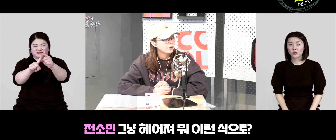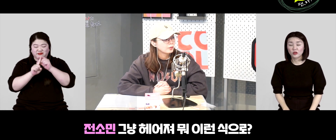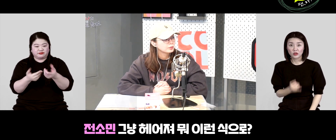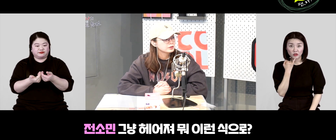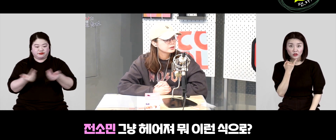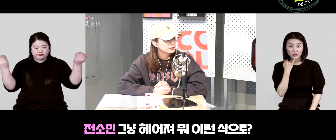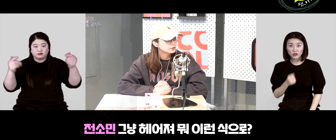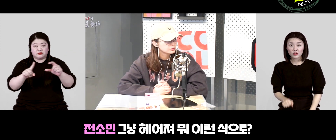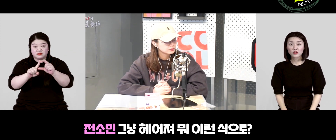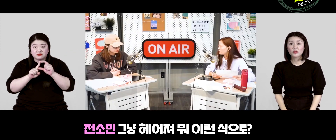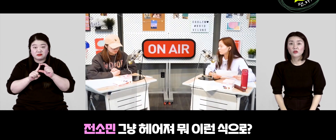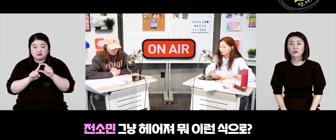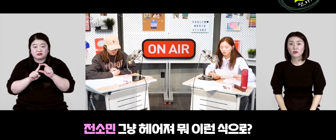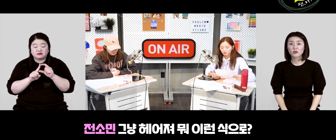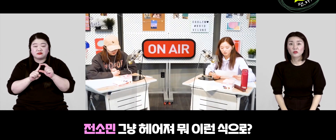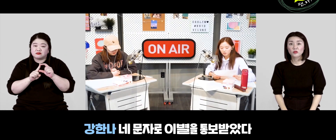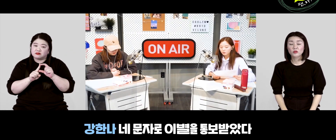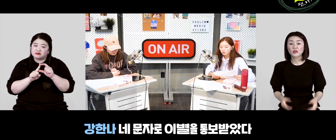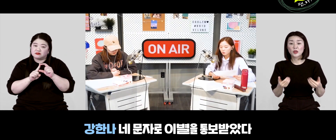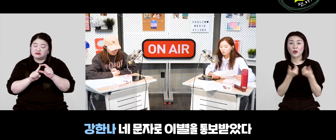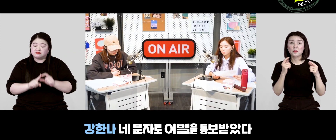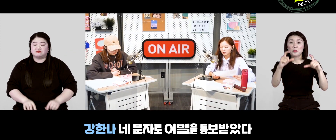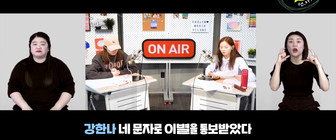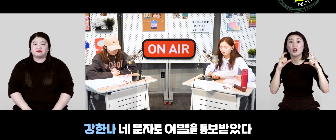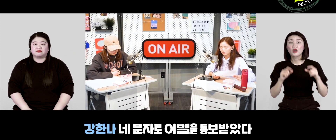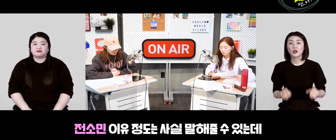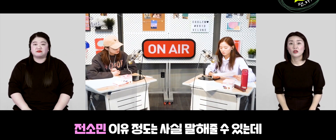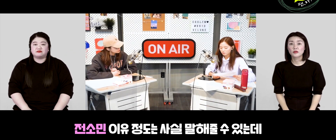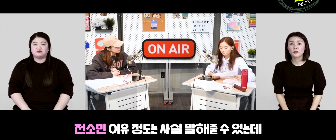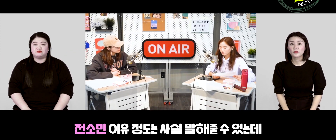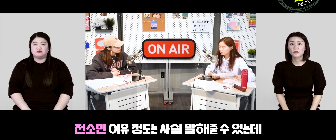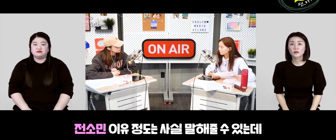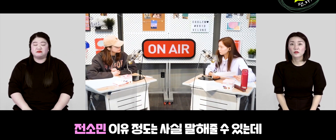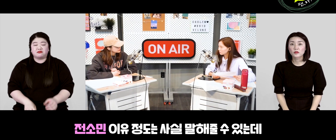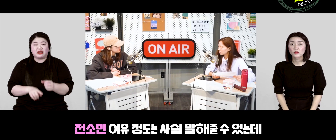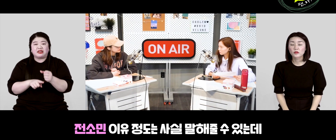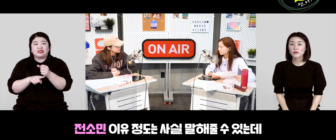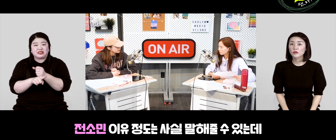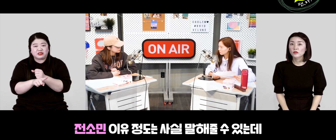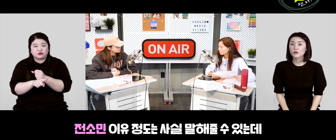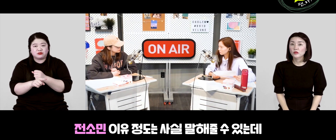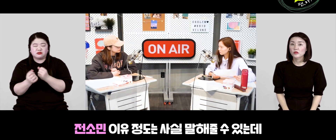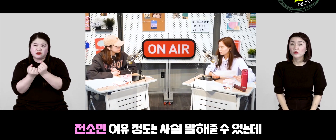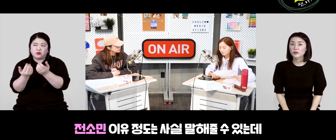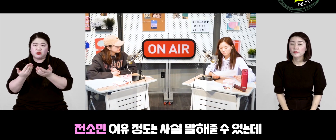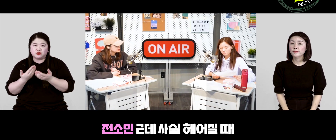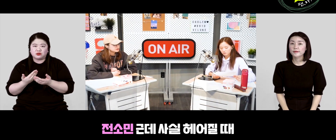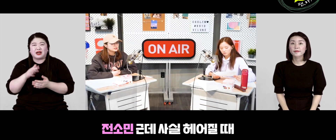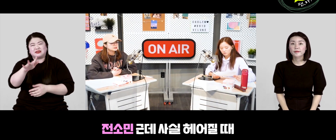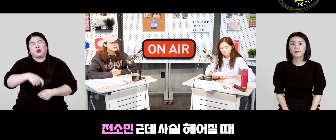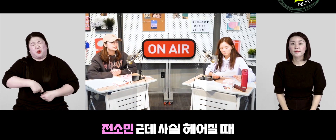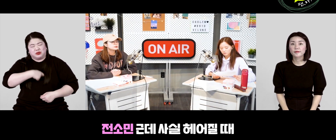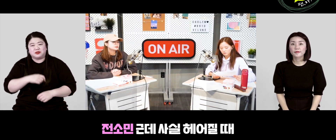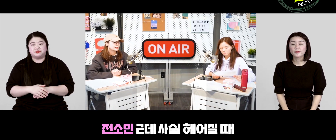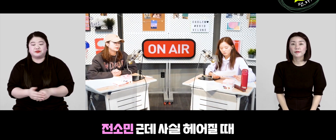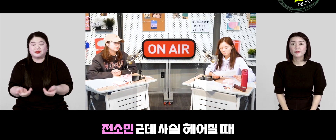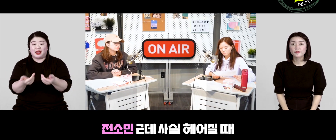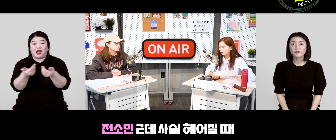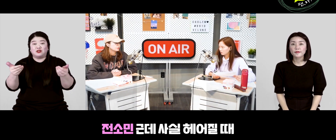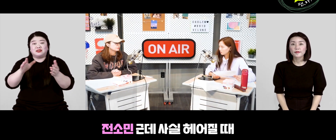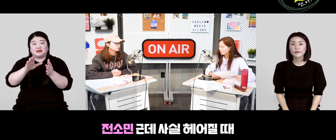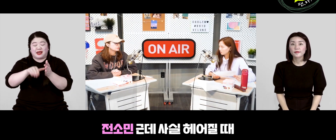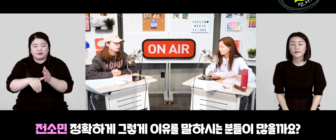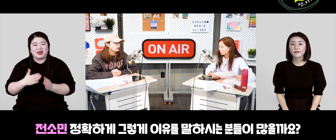헤어져. 네네네. 뭐 문자로. 네네. 이별을 통보받았다. 이유 정도는 사실 말해줄 수 있는데 근데 사실 헤어질